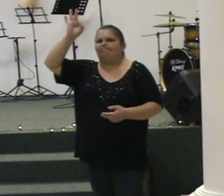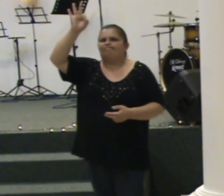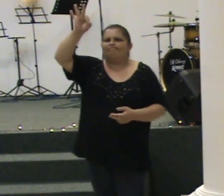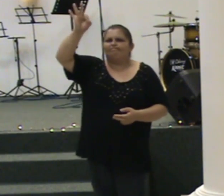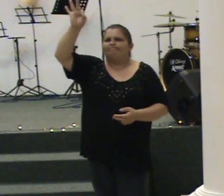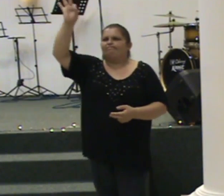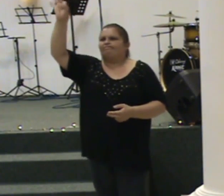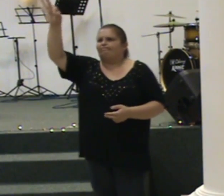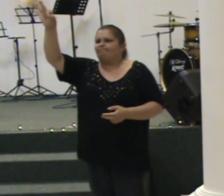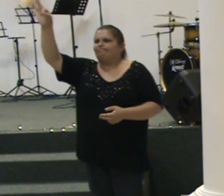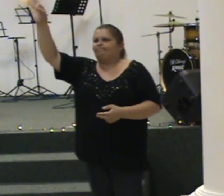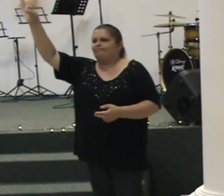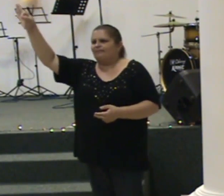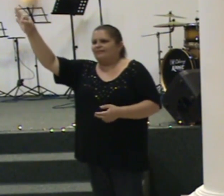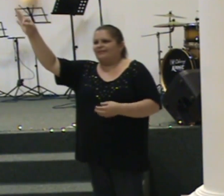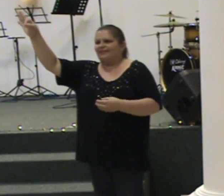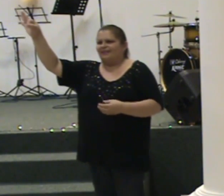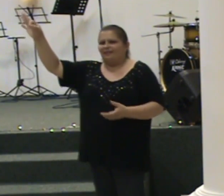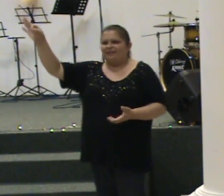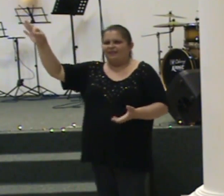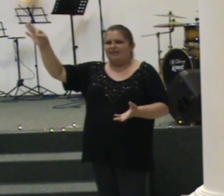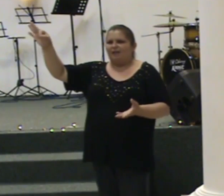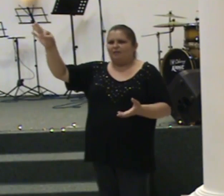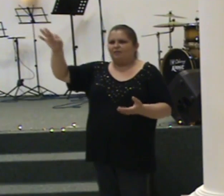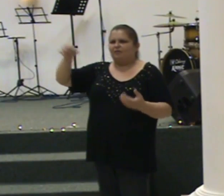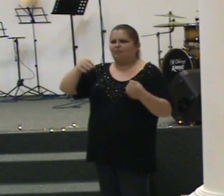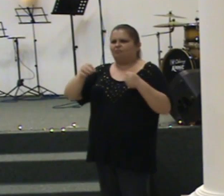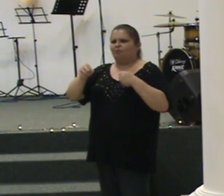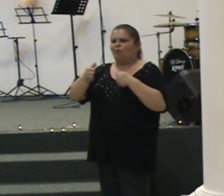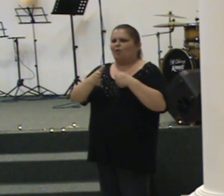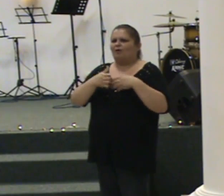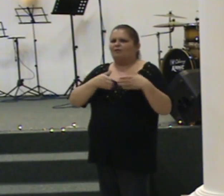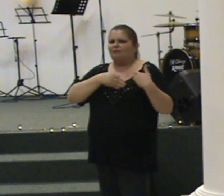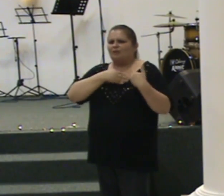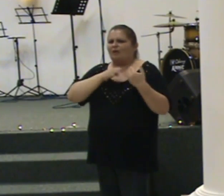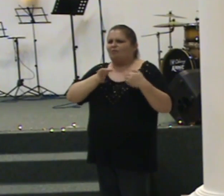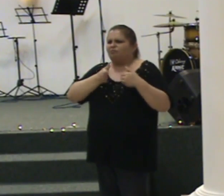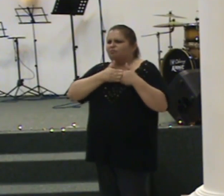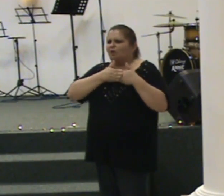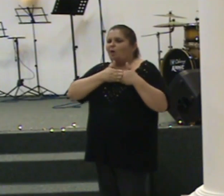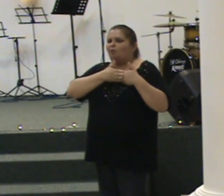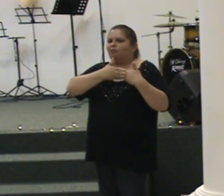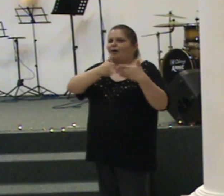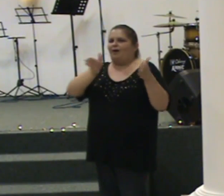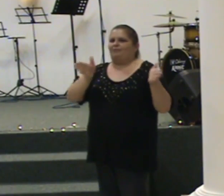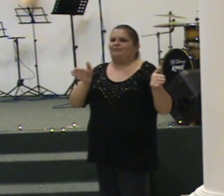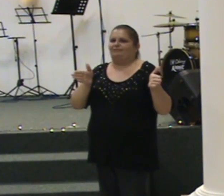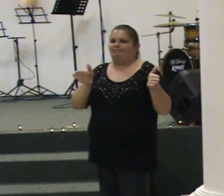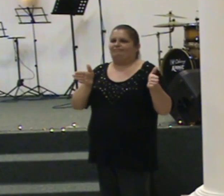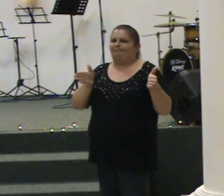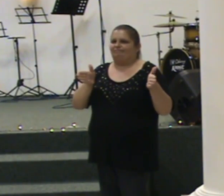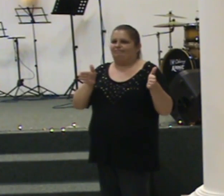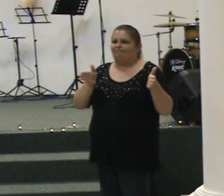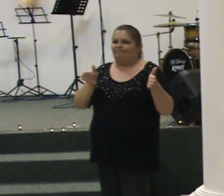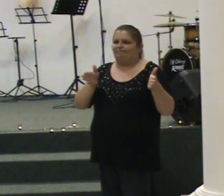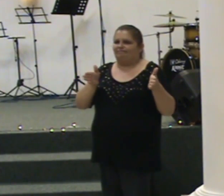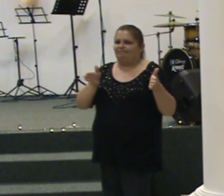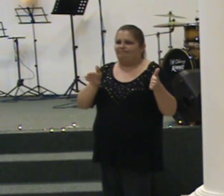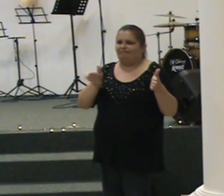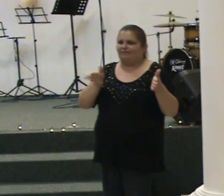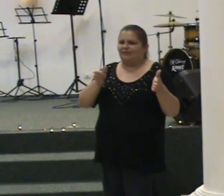habitação. E Deus, ele sonda e conhece cada um de nós. Ele sabe dos nossos